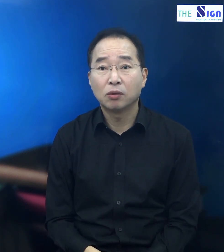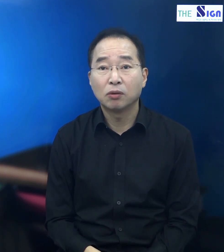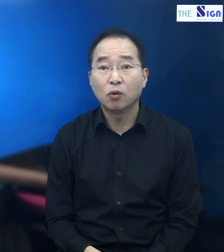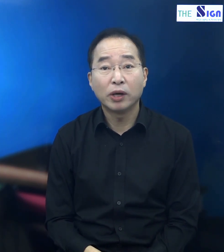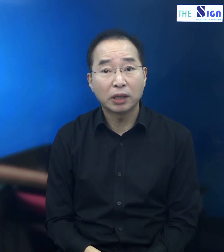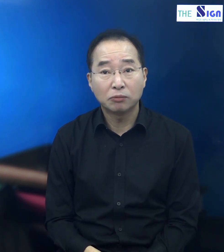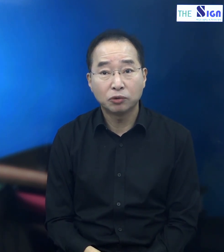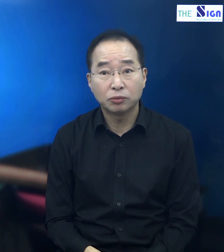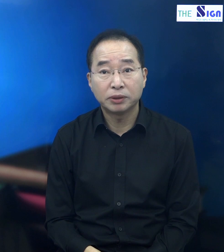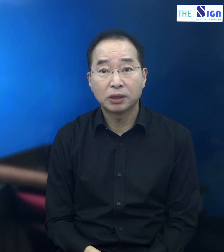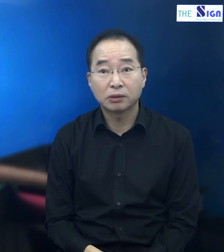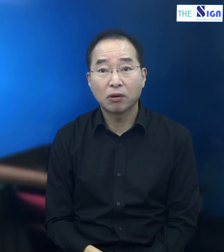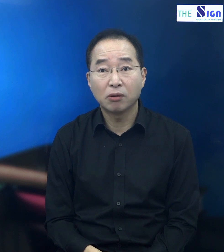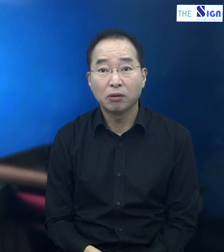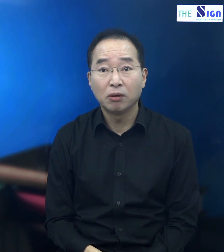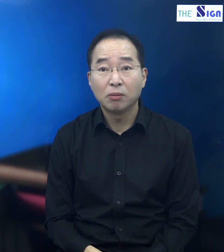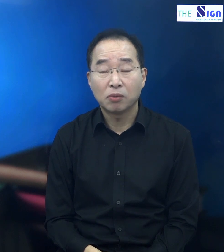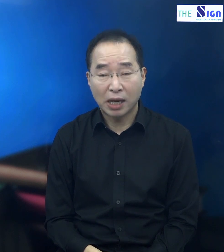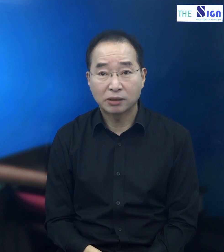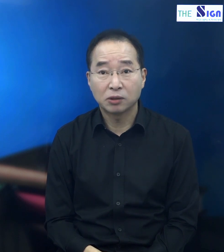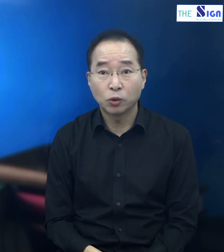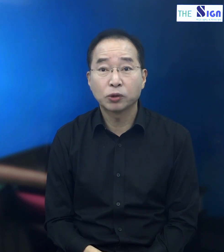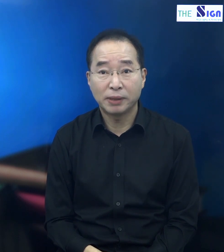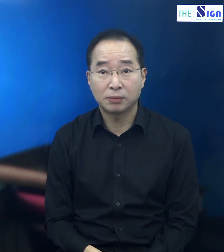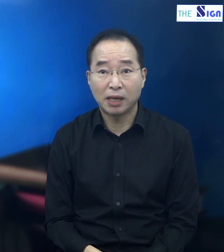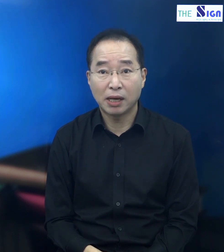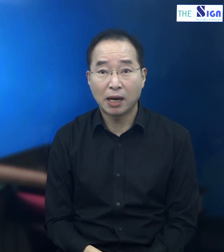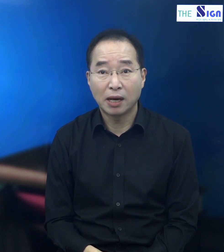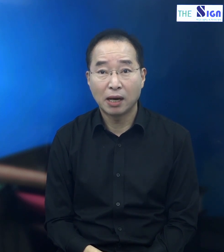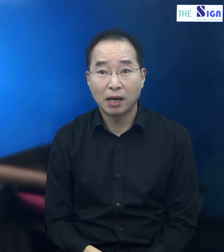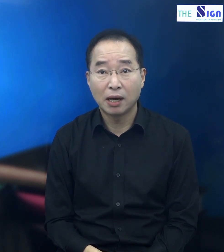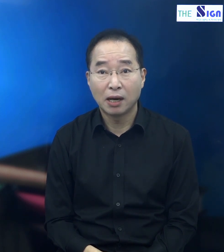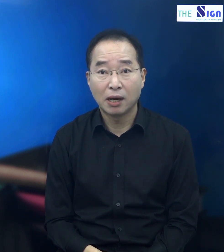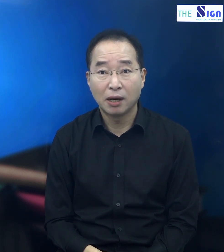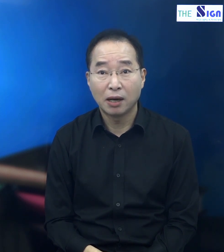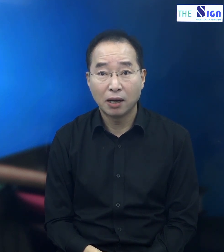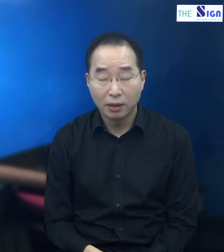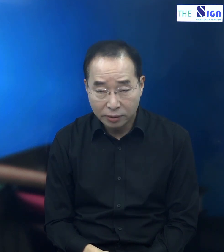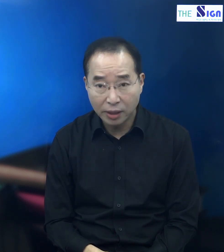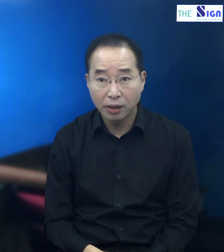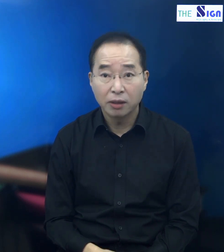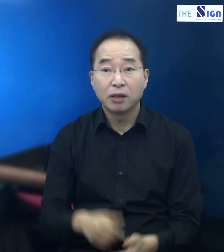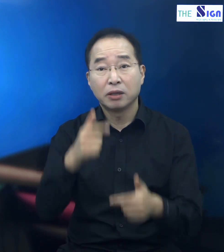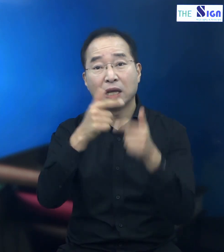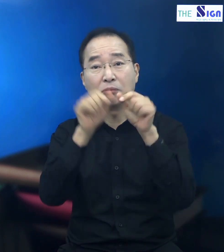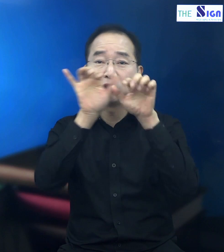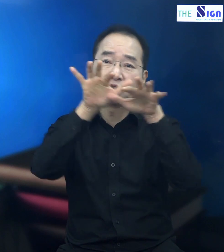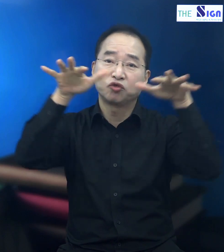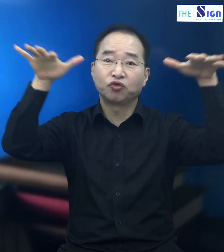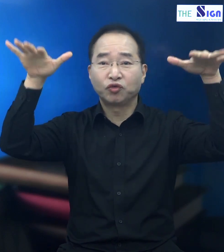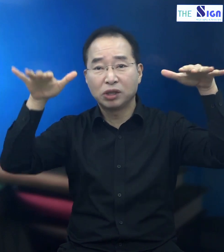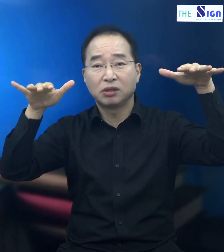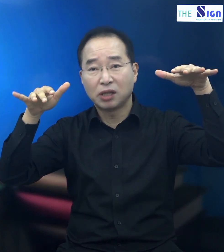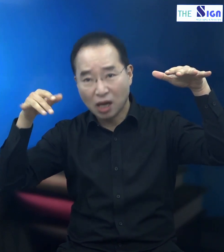뭐 오얏나무 밑에서 뭐 갓을 고쳐 매지 말라. 근데 나무 이렇게 쭉 있는데